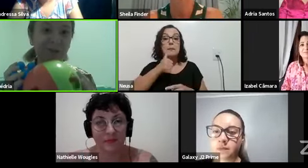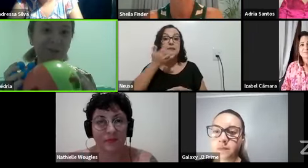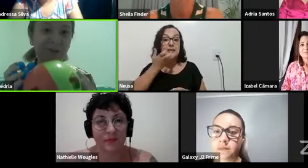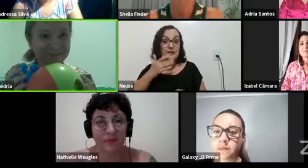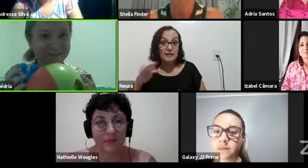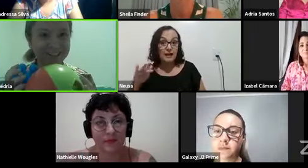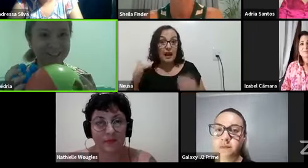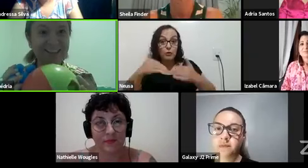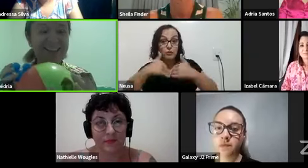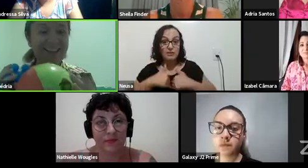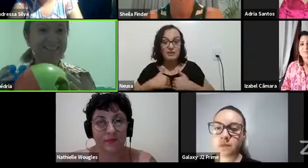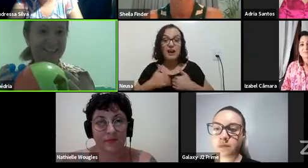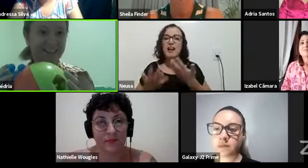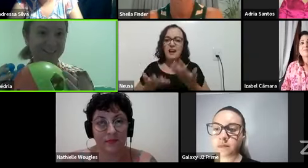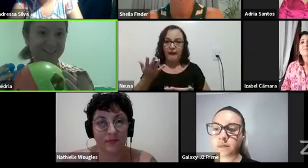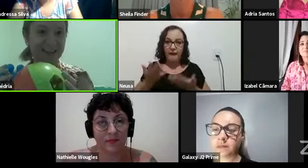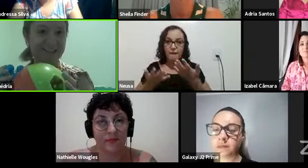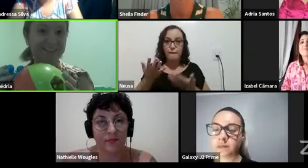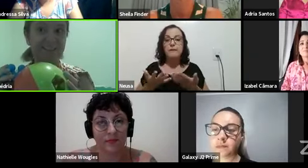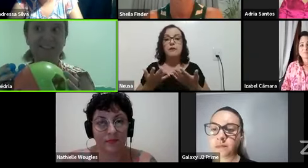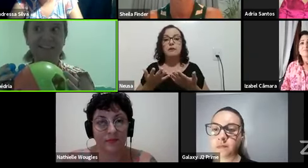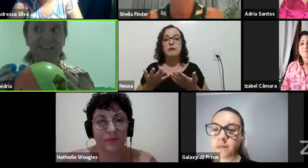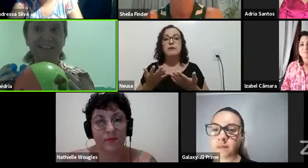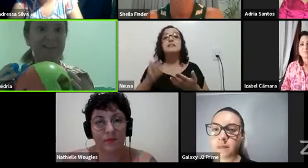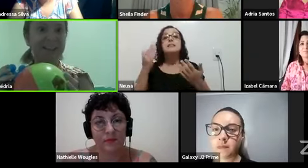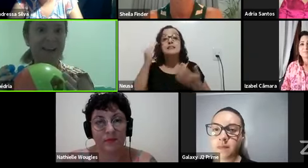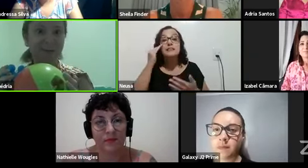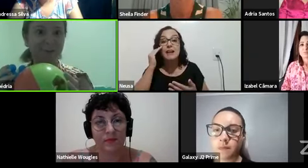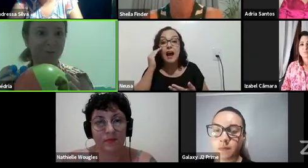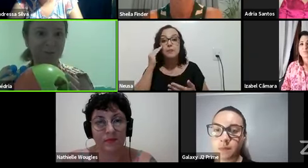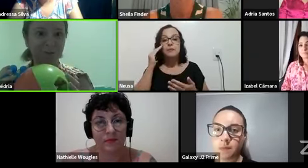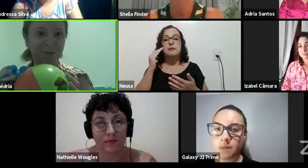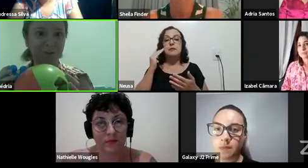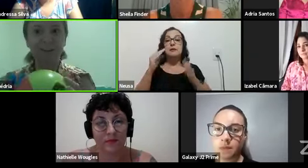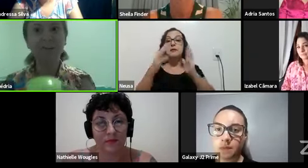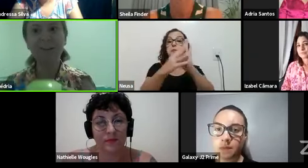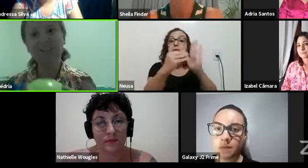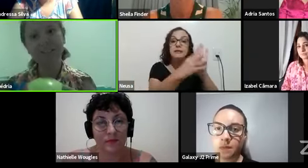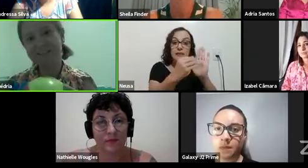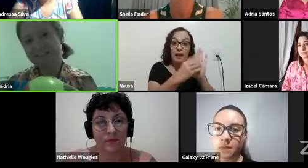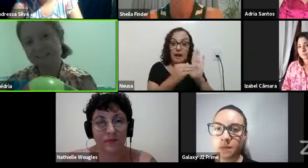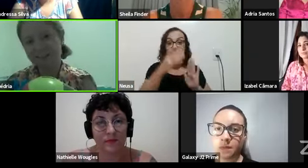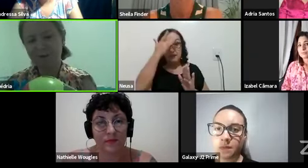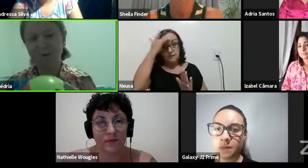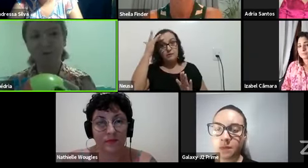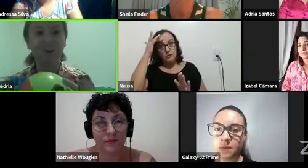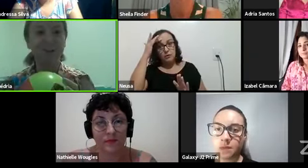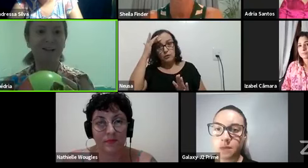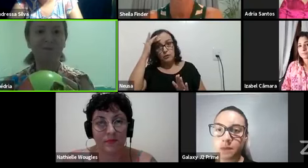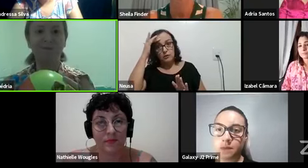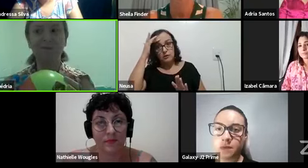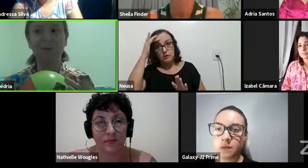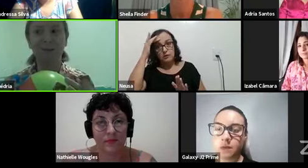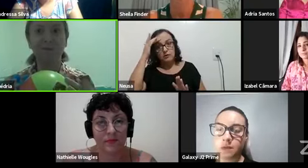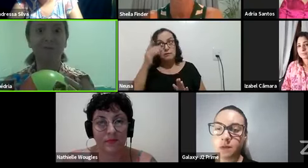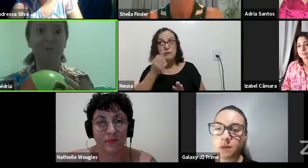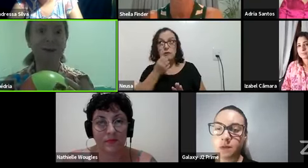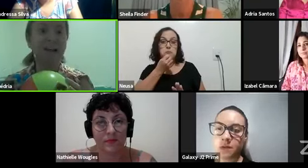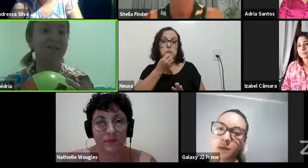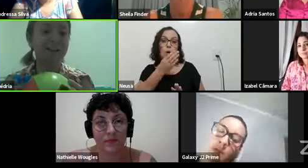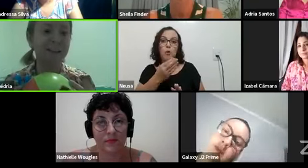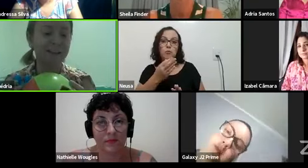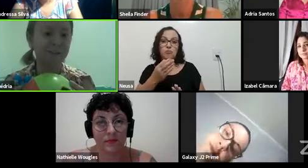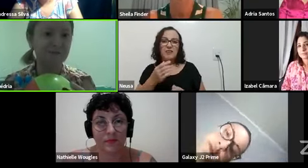neurotípica, autismo leve, tem essa capacidade de imitar os outros. Não que a gente se sinta muito confortável com toque,